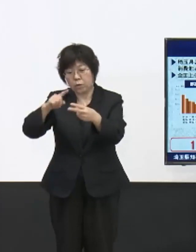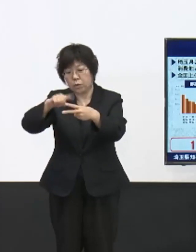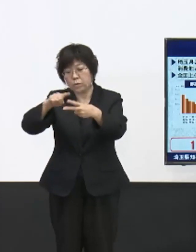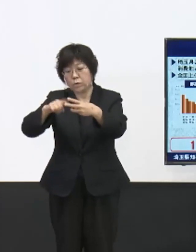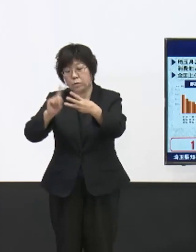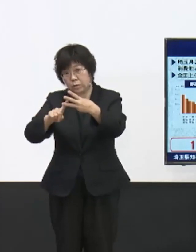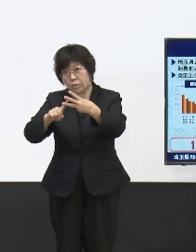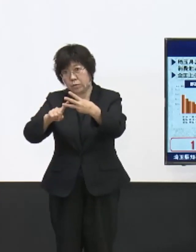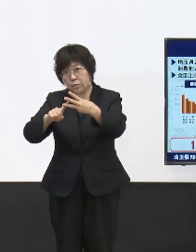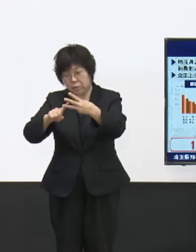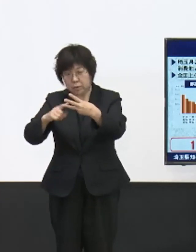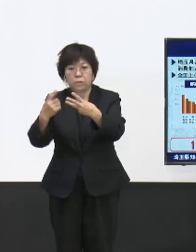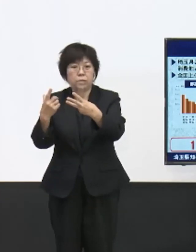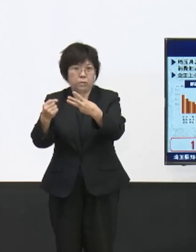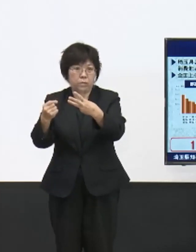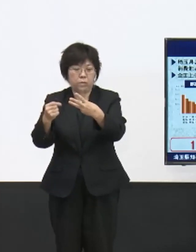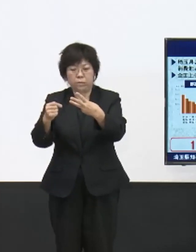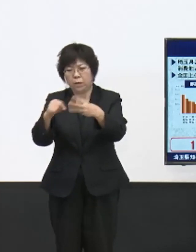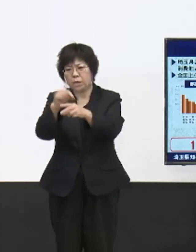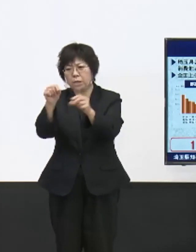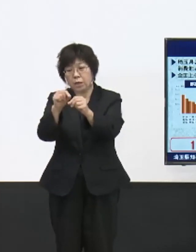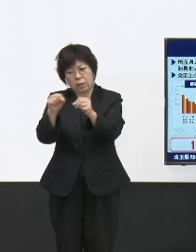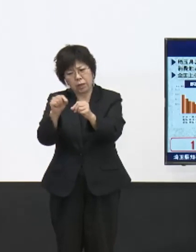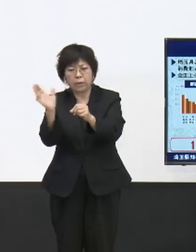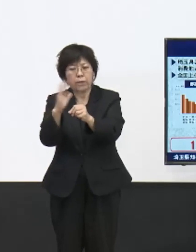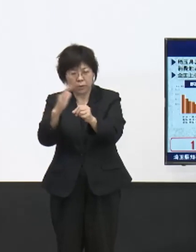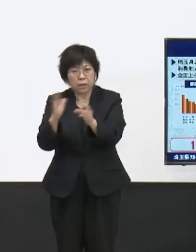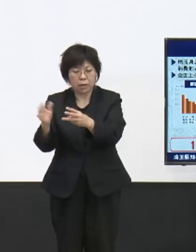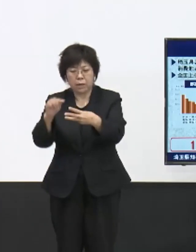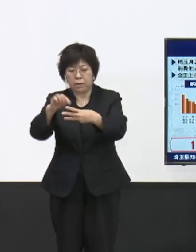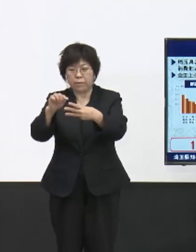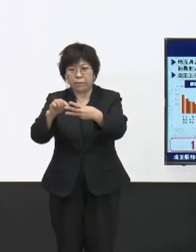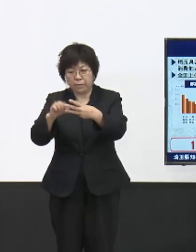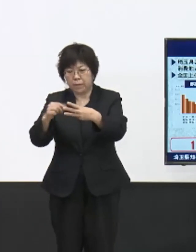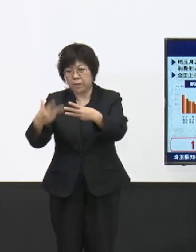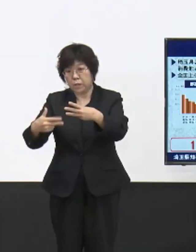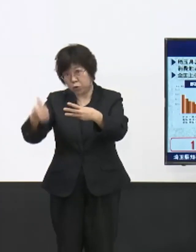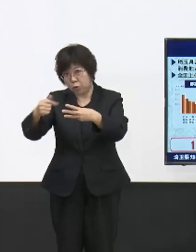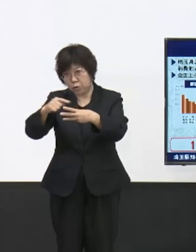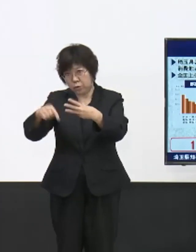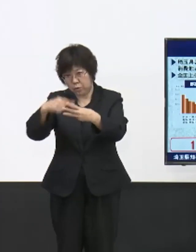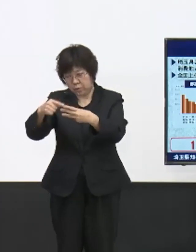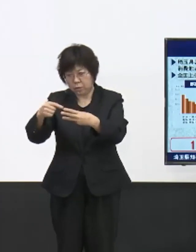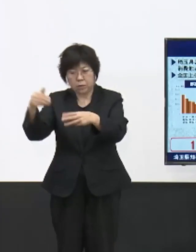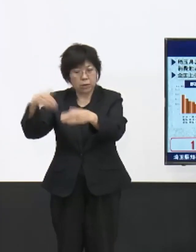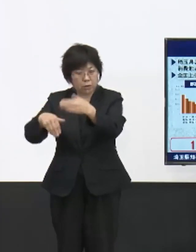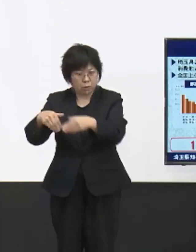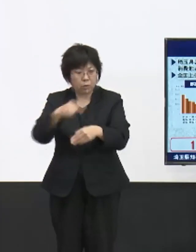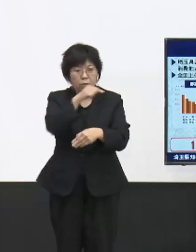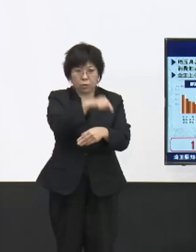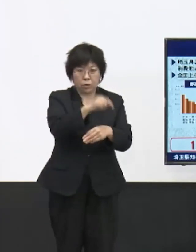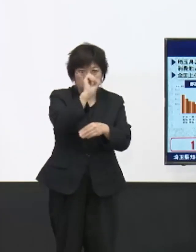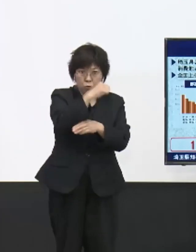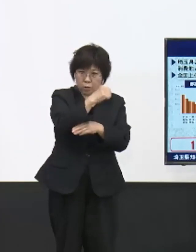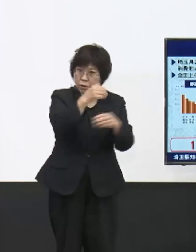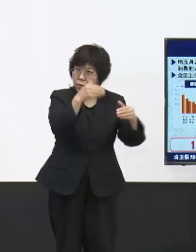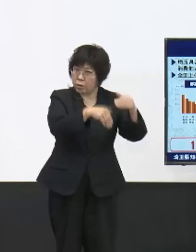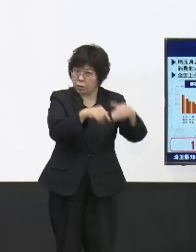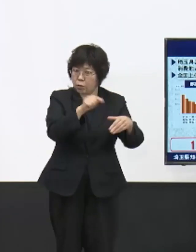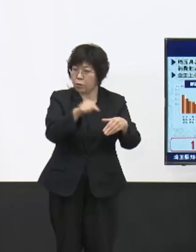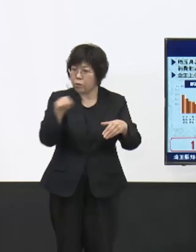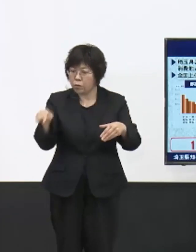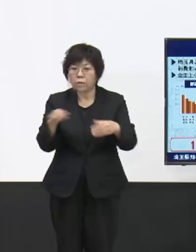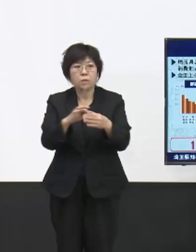われました。結果についてうんぬんというよりもですね、今回、この選挙がどういうふうに盛り上がったのか、どういうふうに行われたと、まずこ